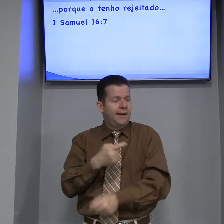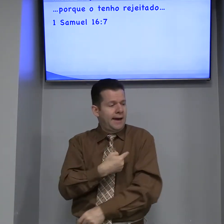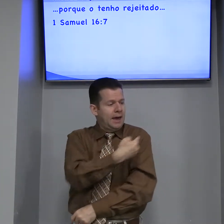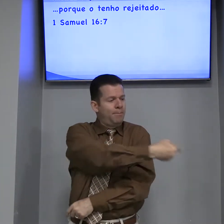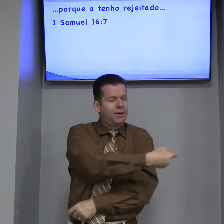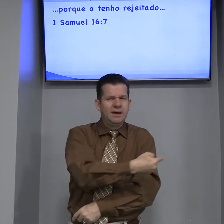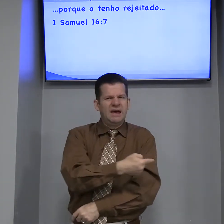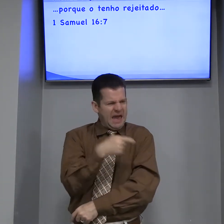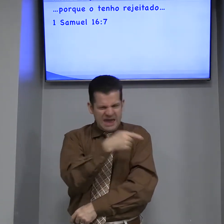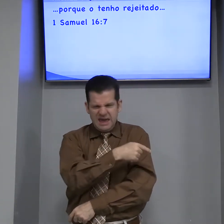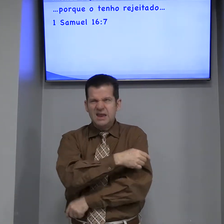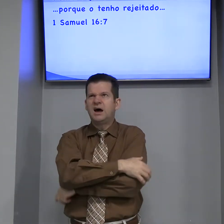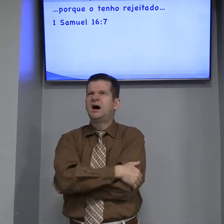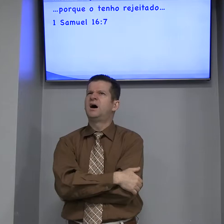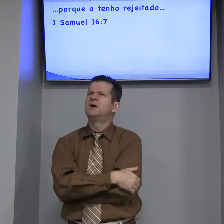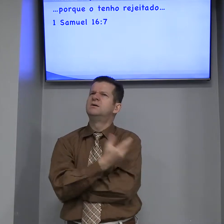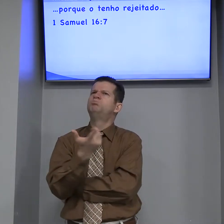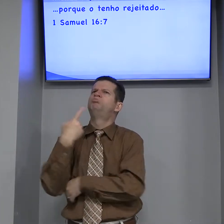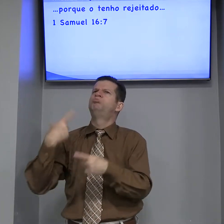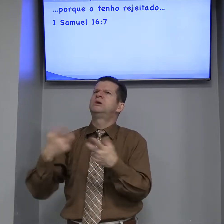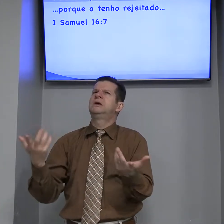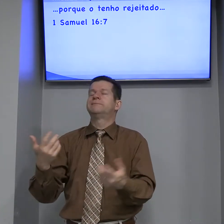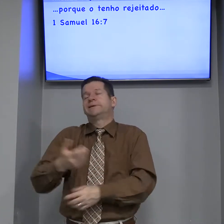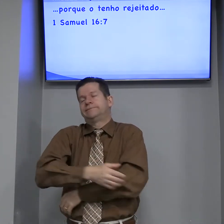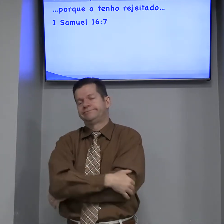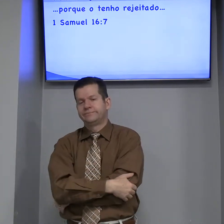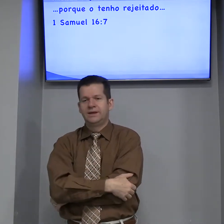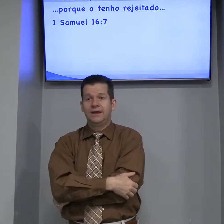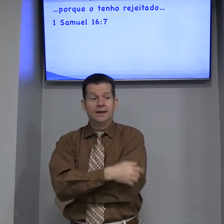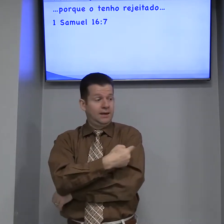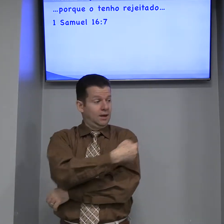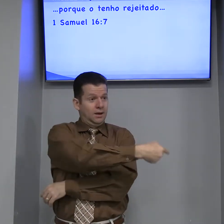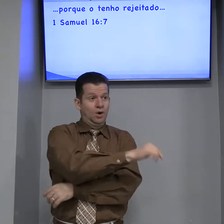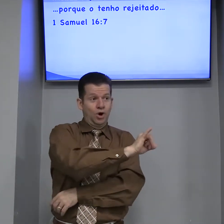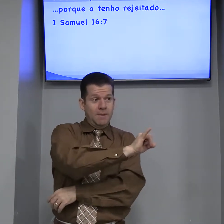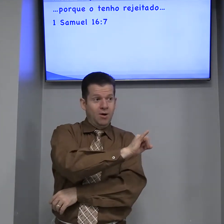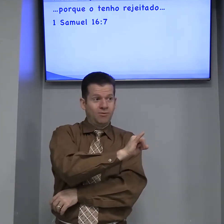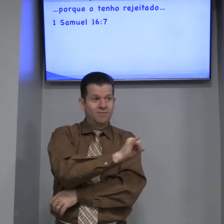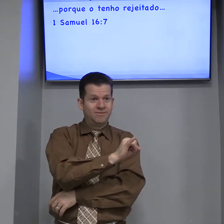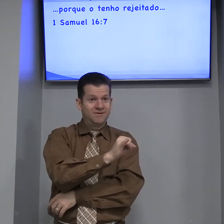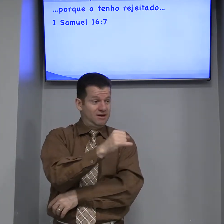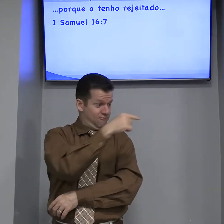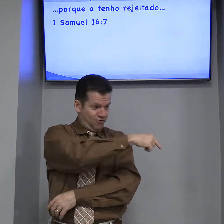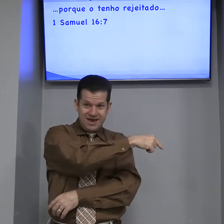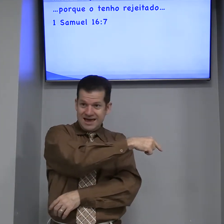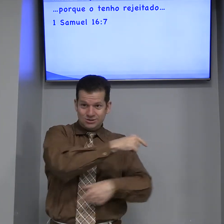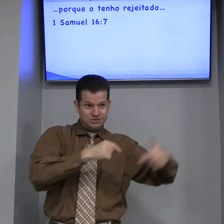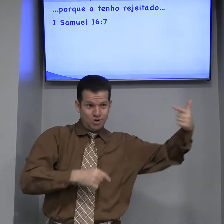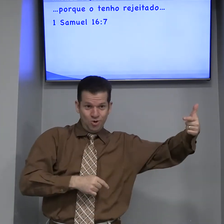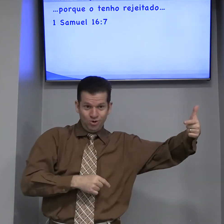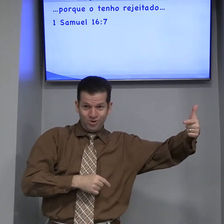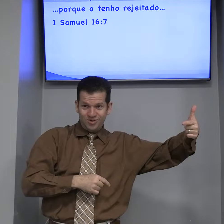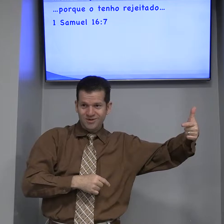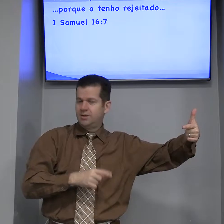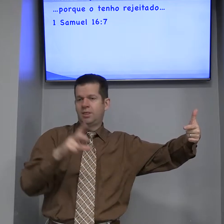Aí, é ele. Ah, por quê? O irmão, foi esse o segundo?